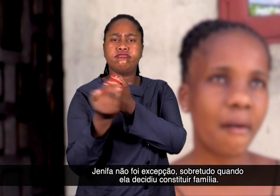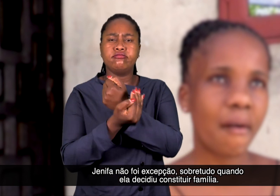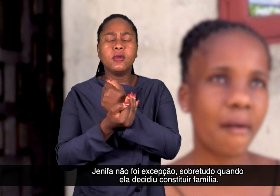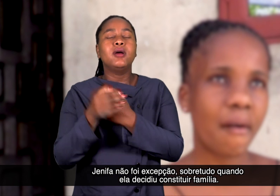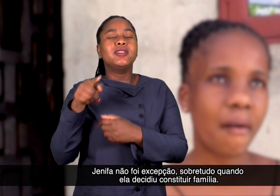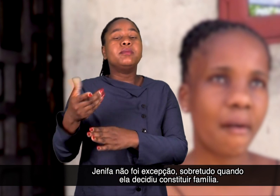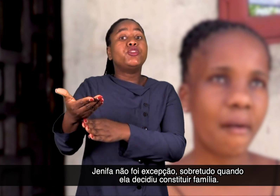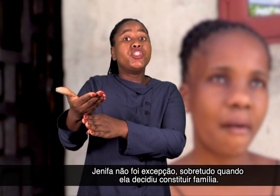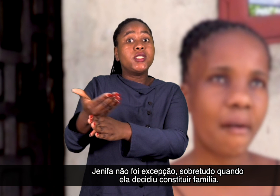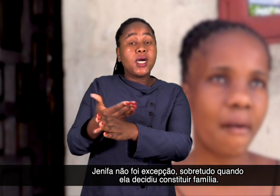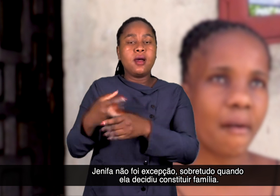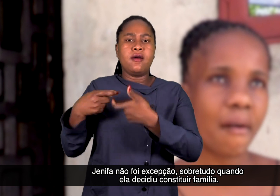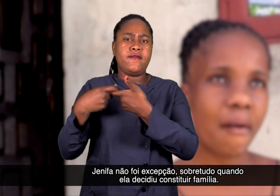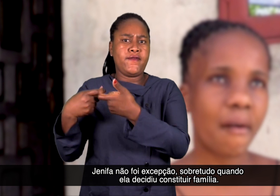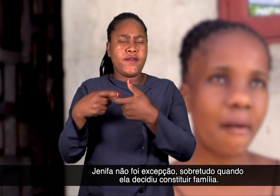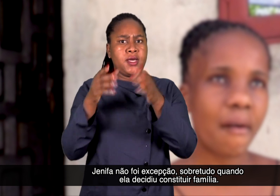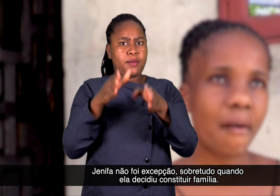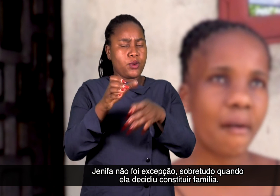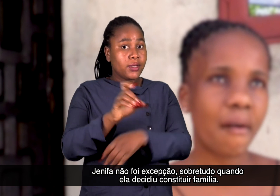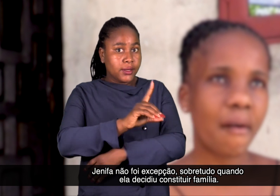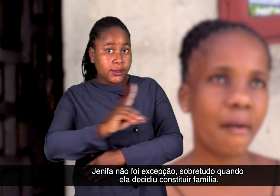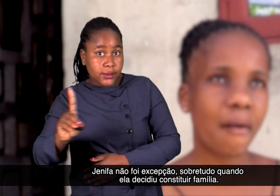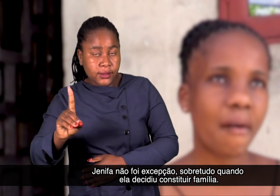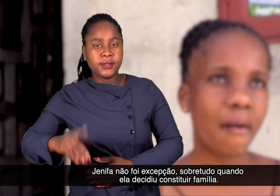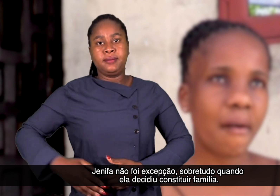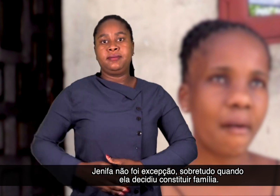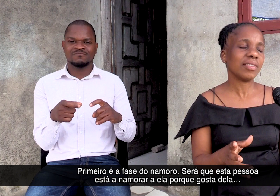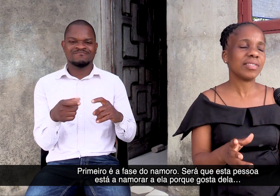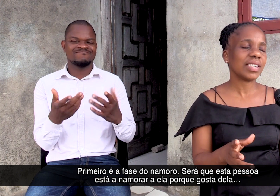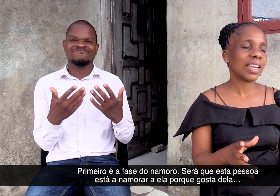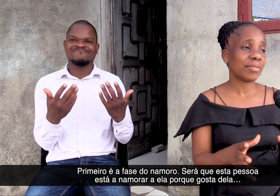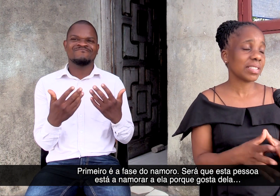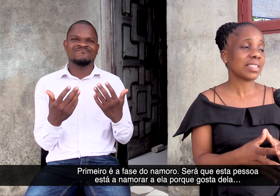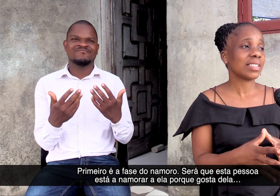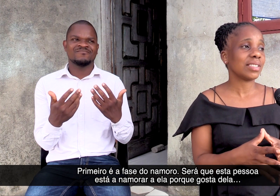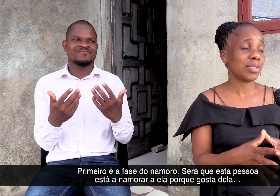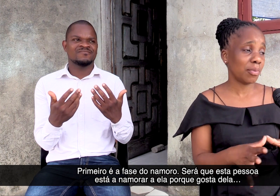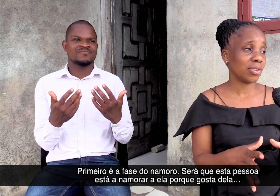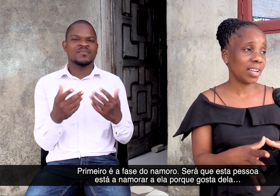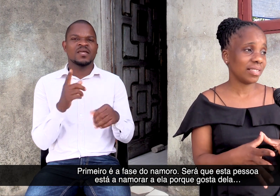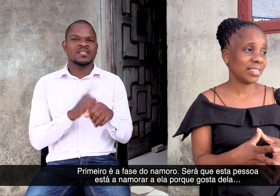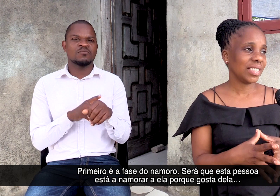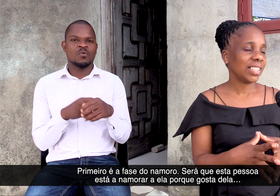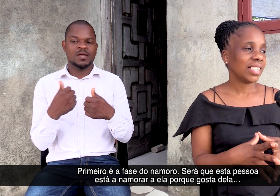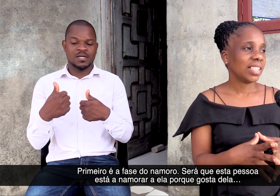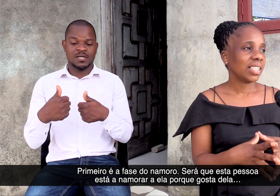exceção, sobretudo quando ela decidiu construir família. A fase do namoro,